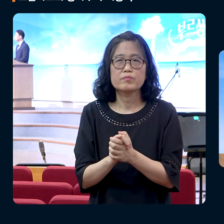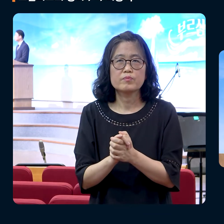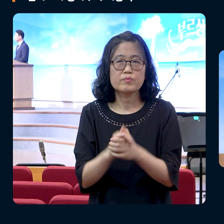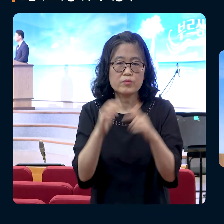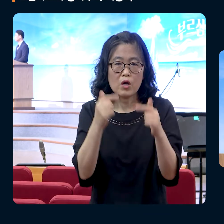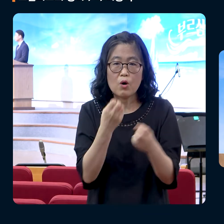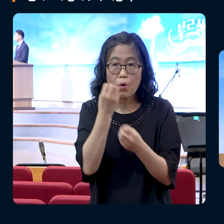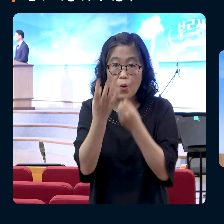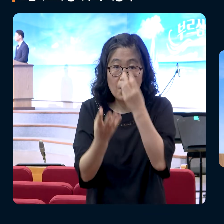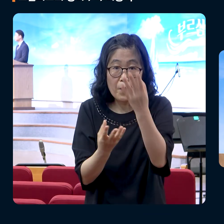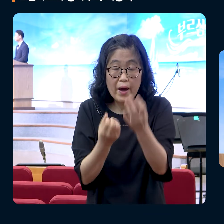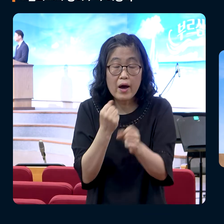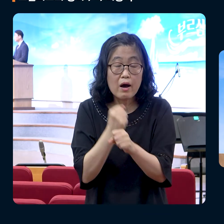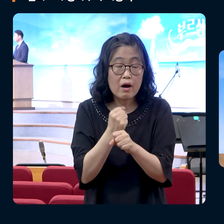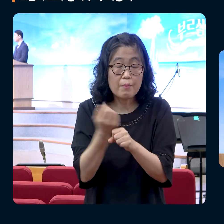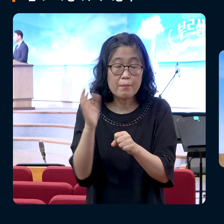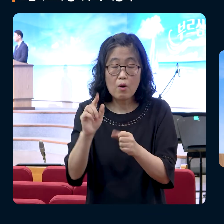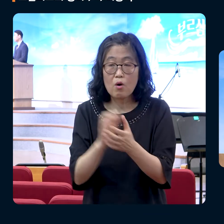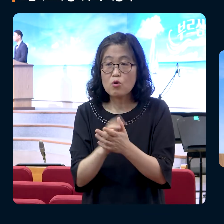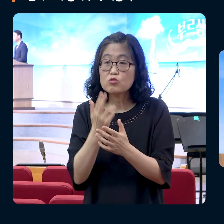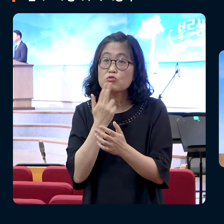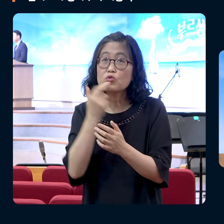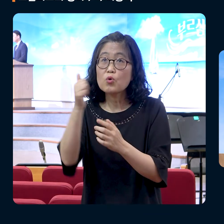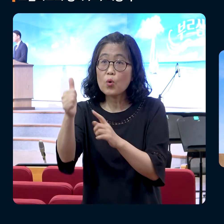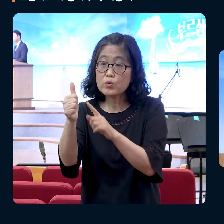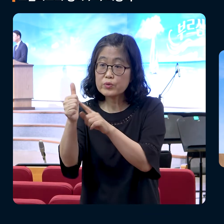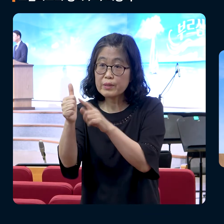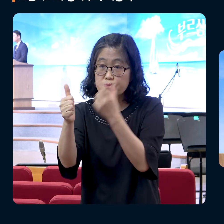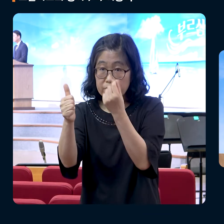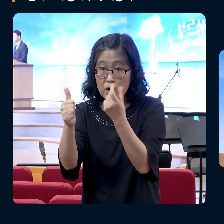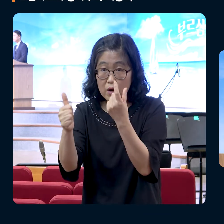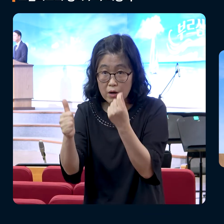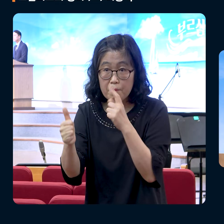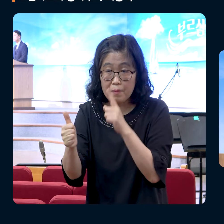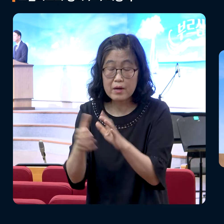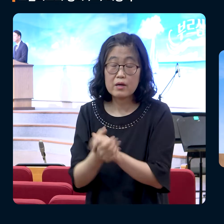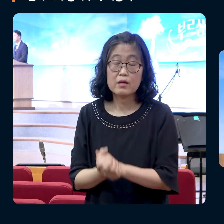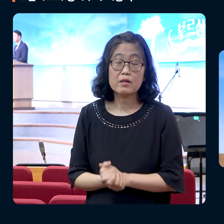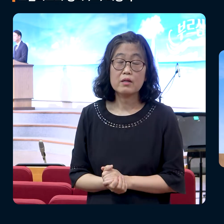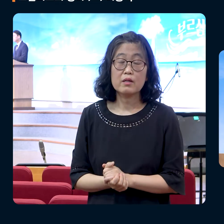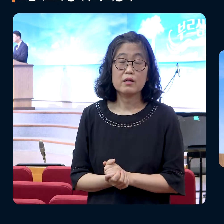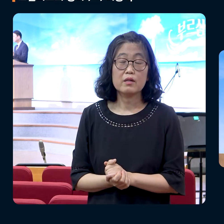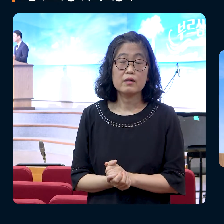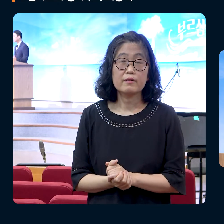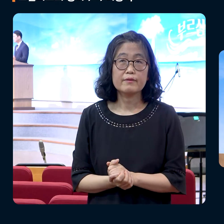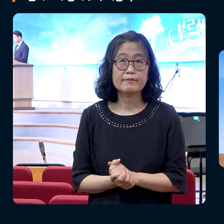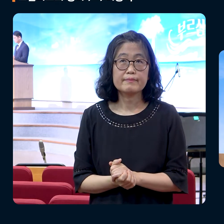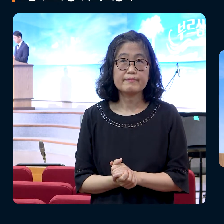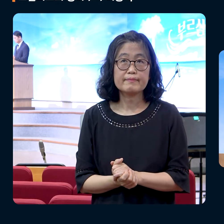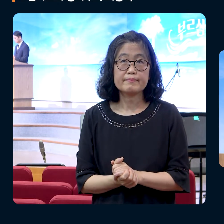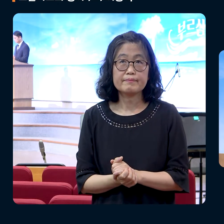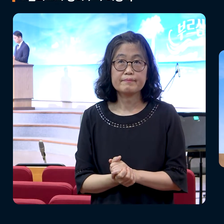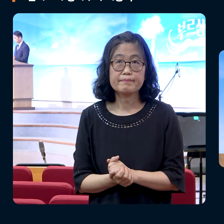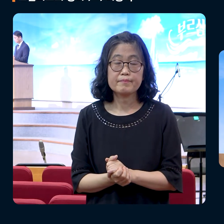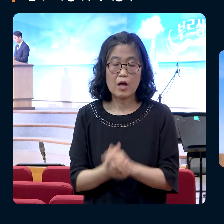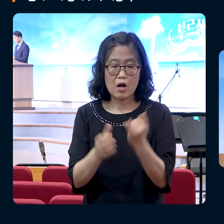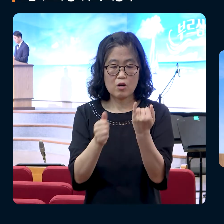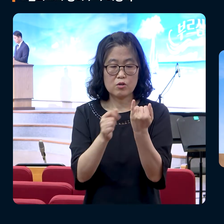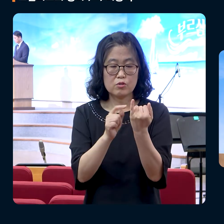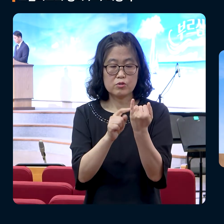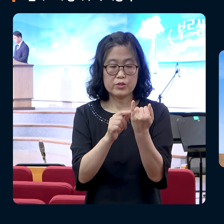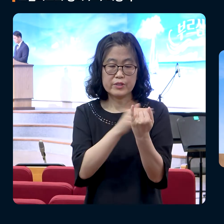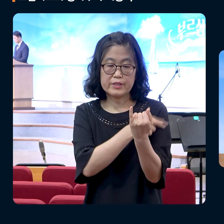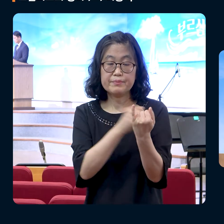하시는 고백들이 마치 요셉이 이야기하고 있는 것과 같은 그런 고백이더라고요. 제가 그 문자의 한 구절을